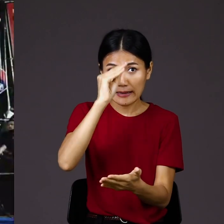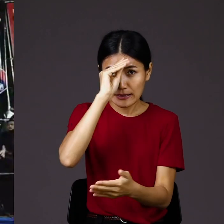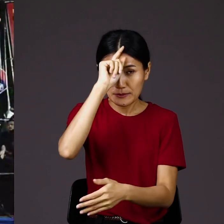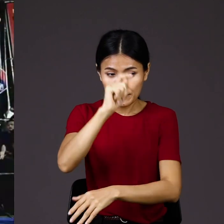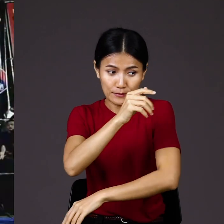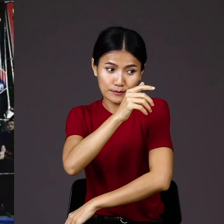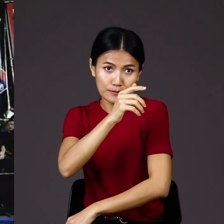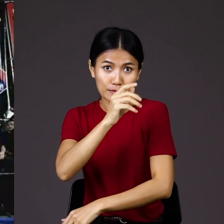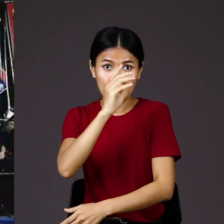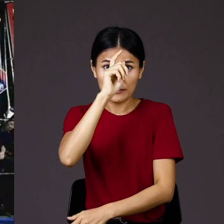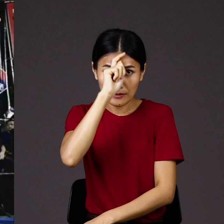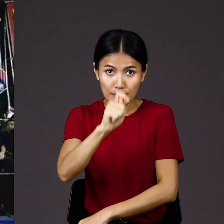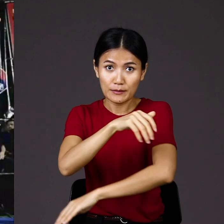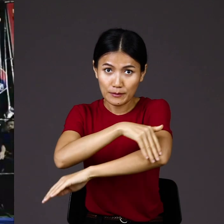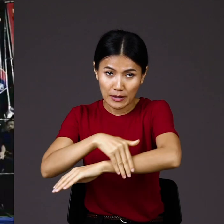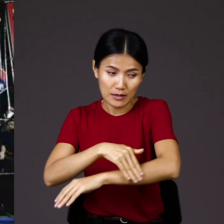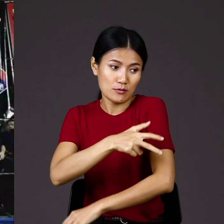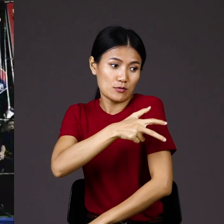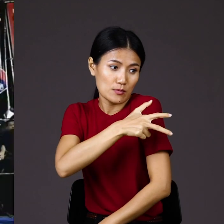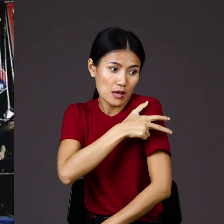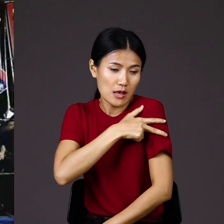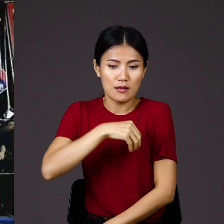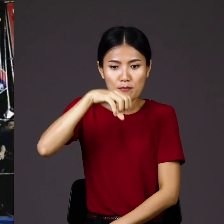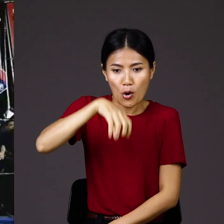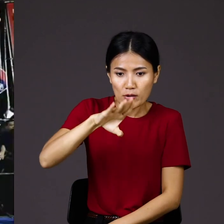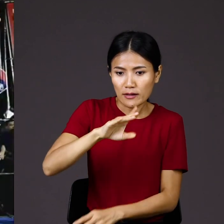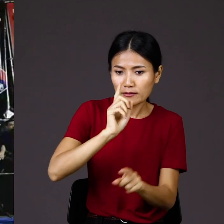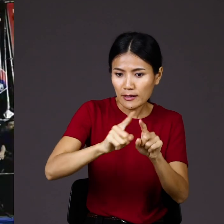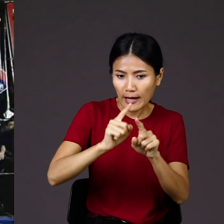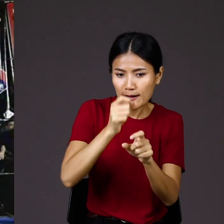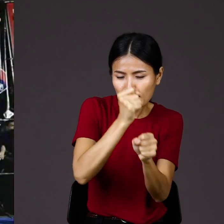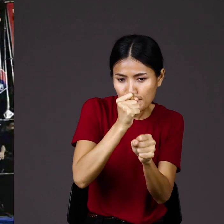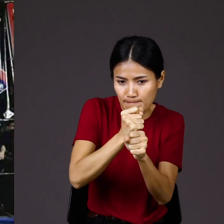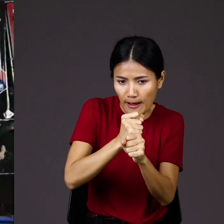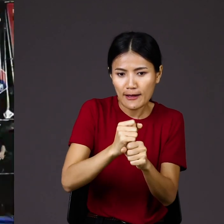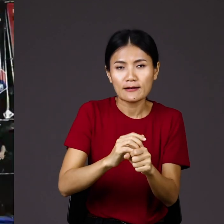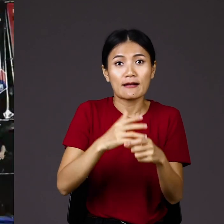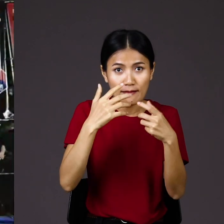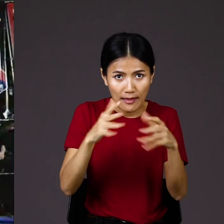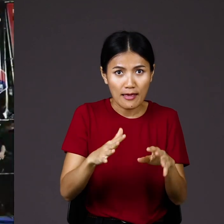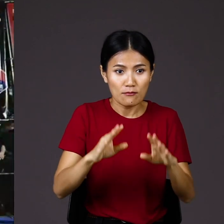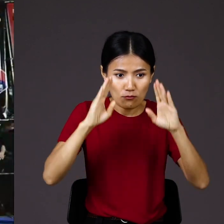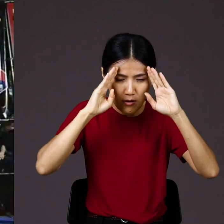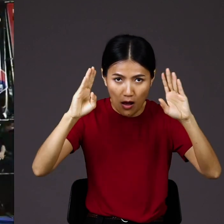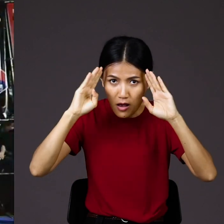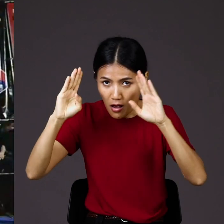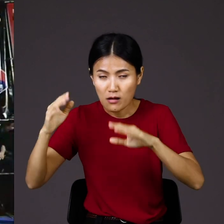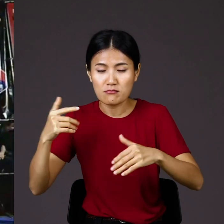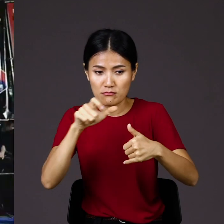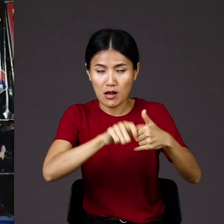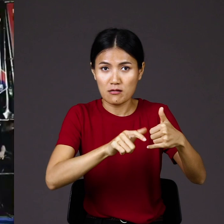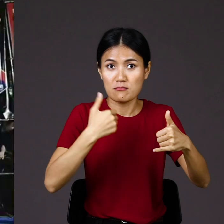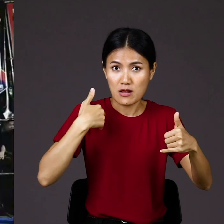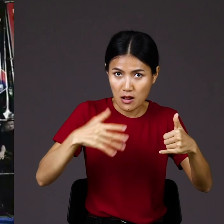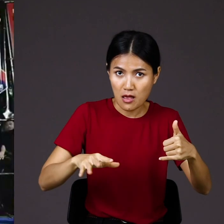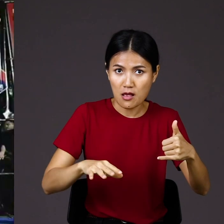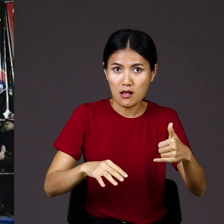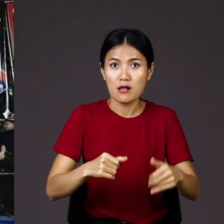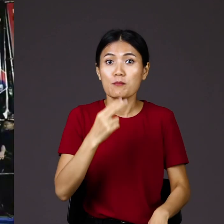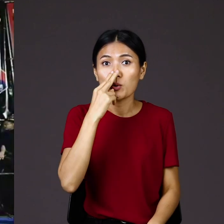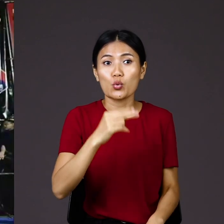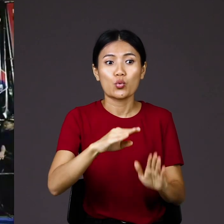นวิศวกรมาจนจบปริญญาเอกเขาเคยบริหารบริษัทต่างๆมาแล้วและมีวิสัยทั